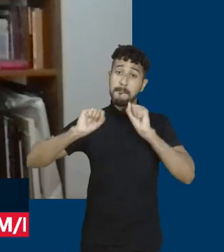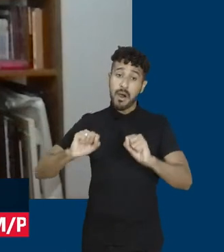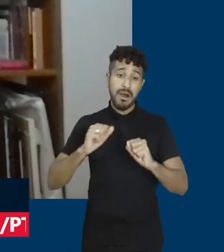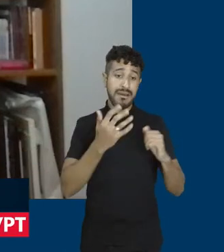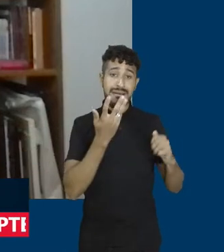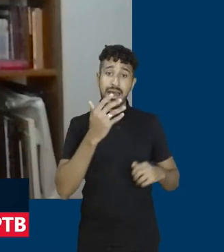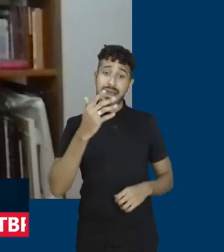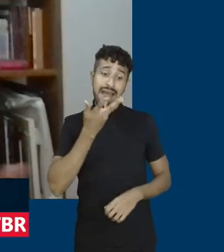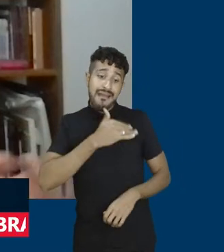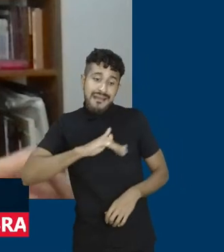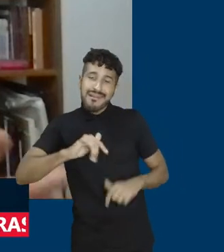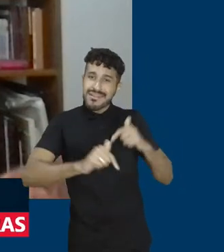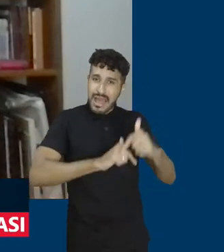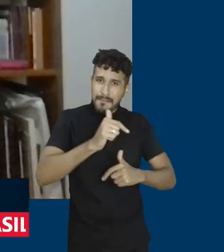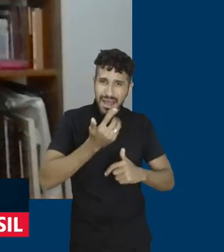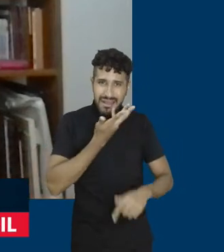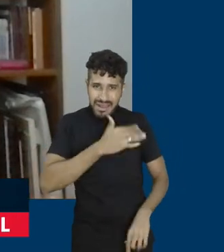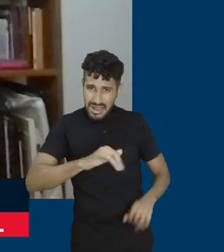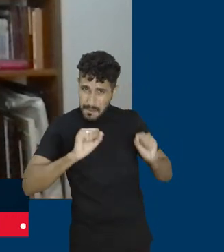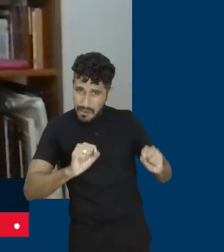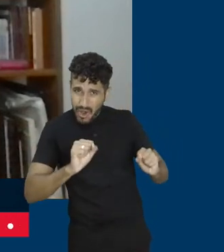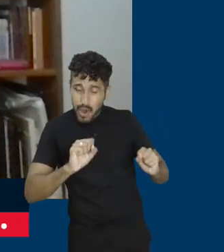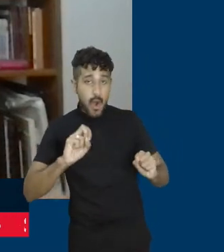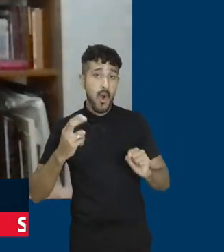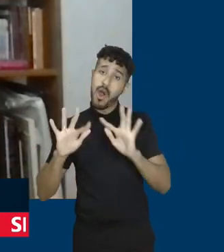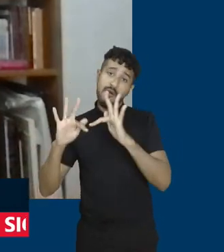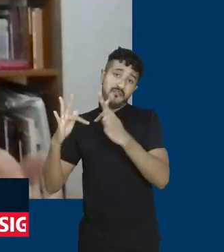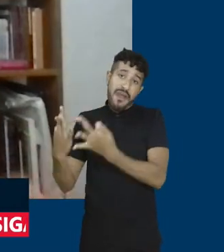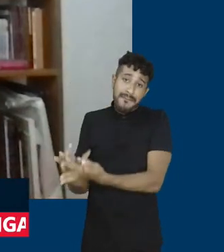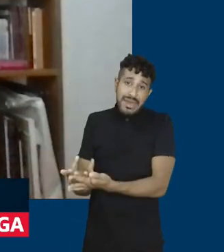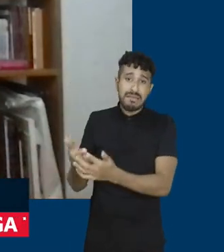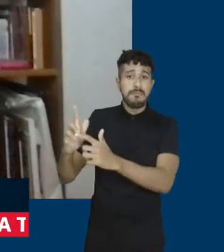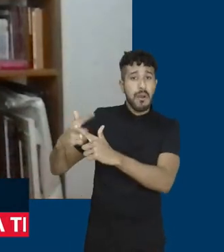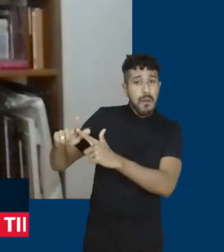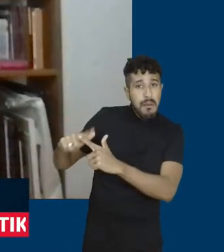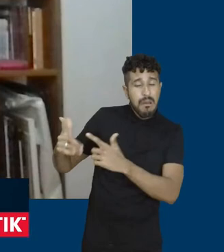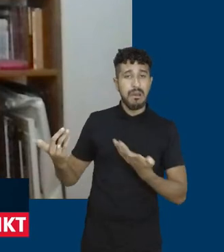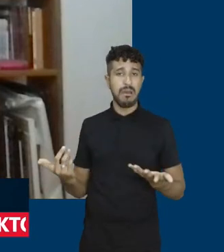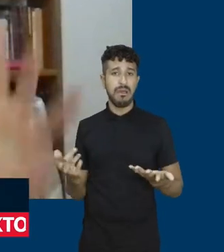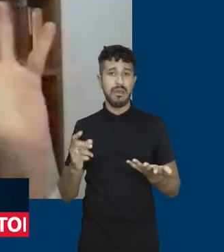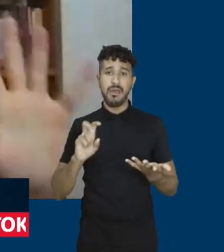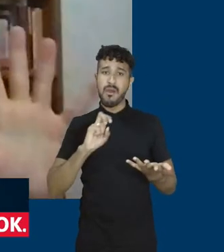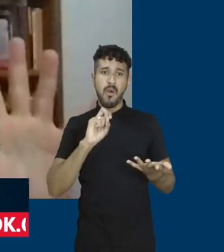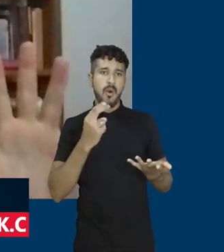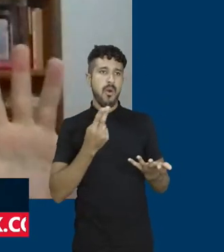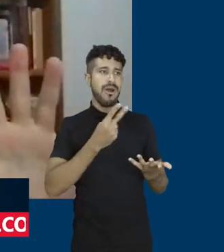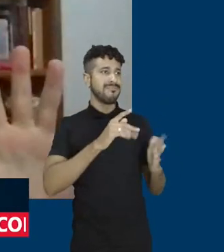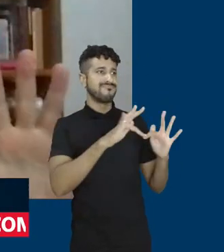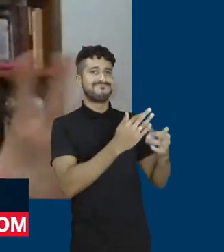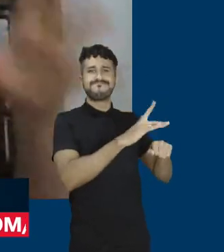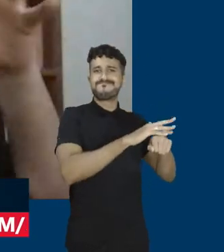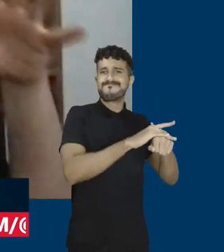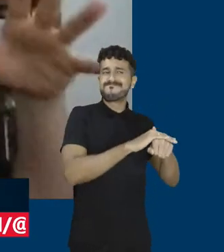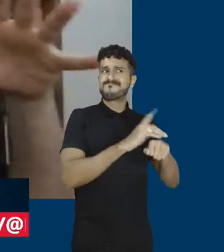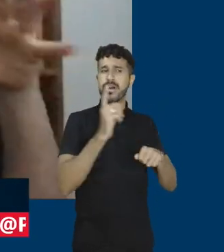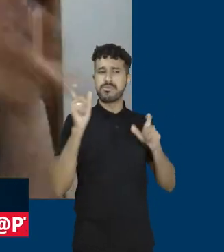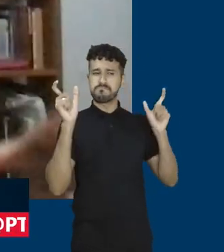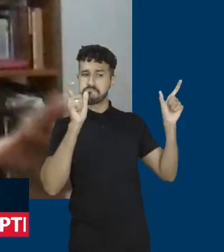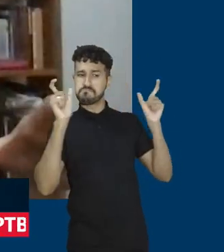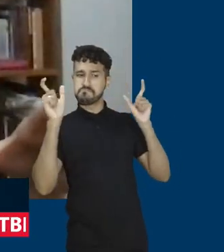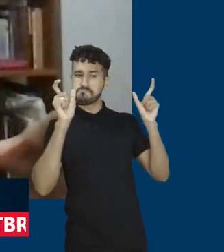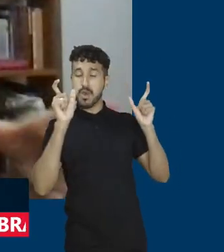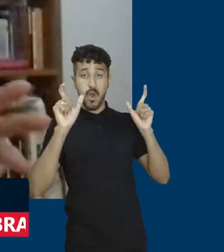algum problema? Porque quem leva essa criança na escola está doente, não está podendo levar? Então, acende um sinal amarelo. E a